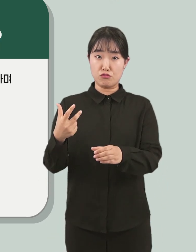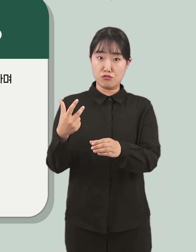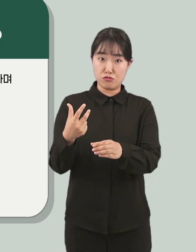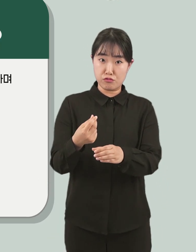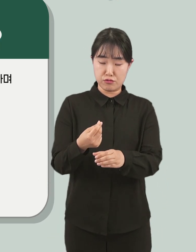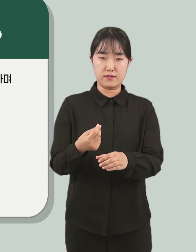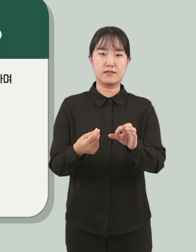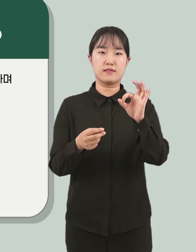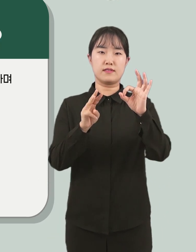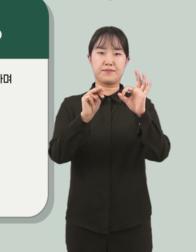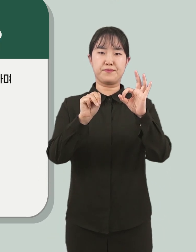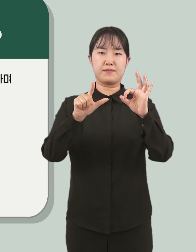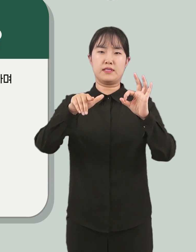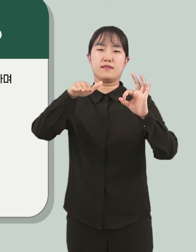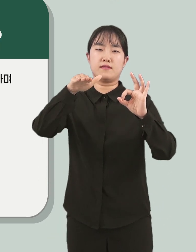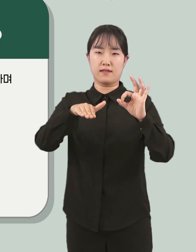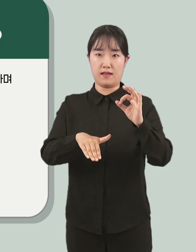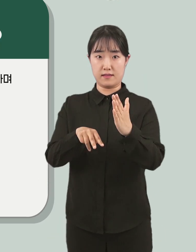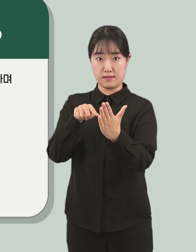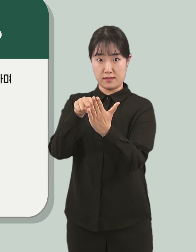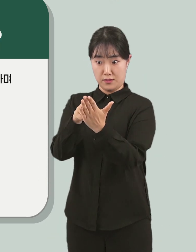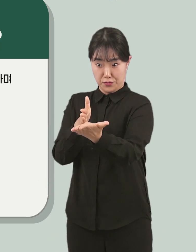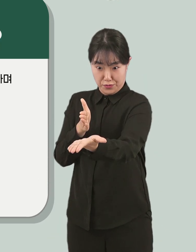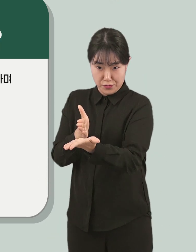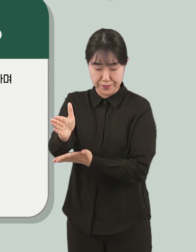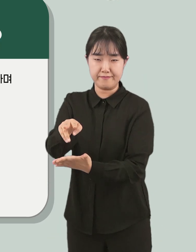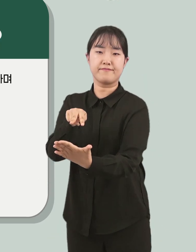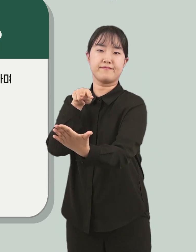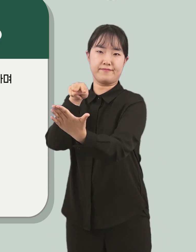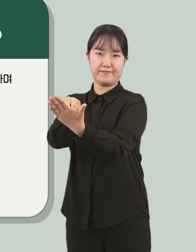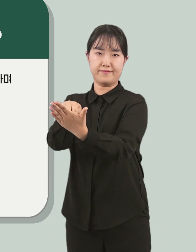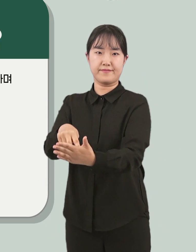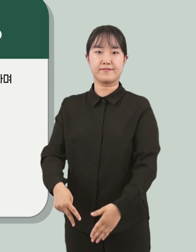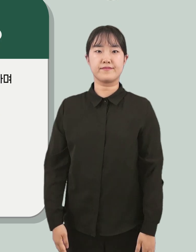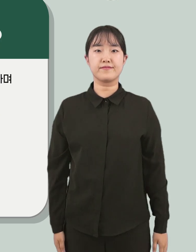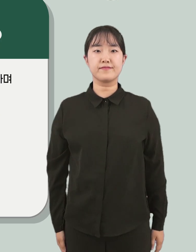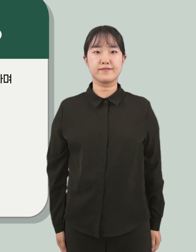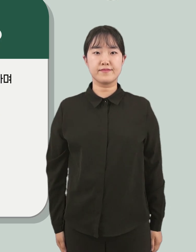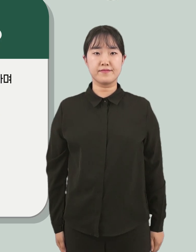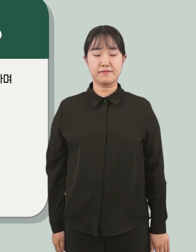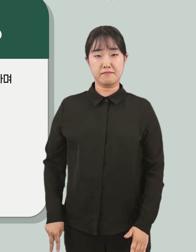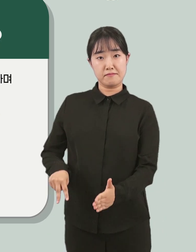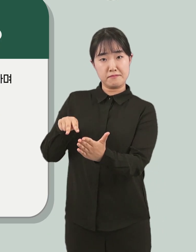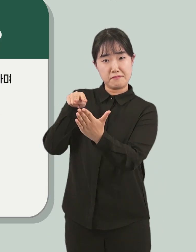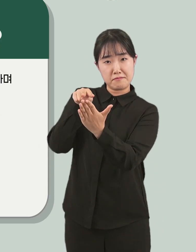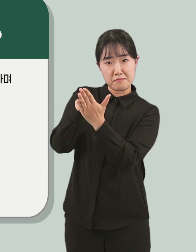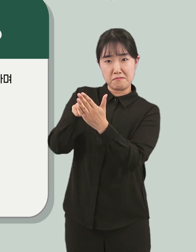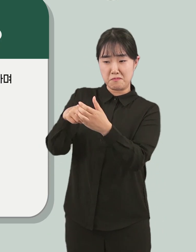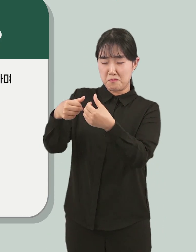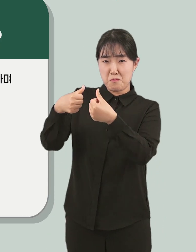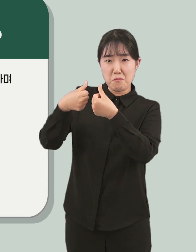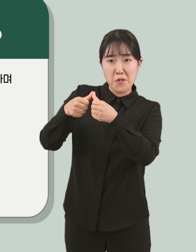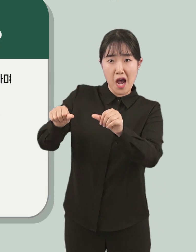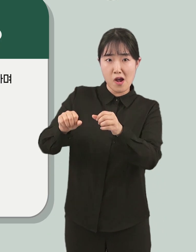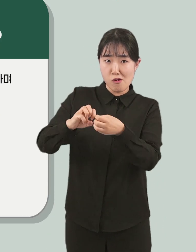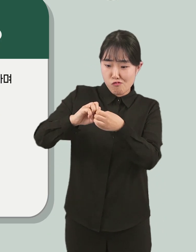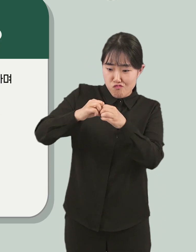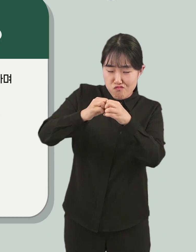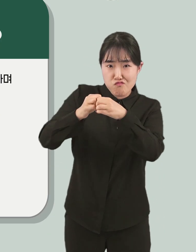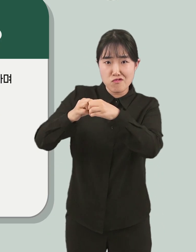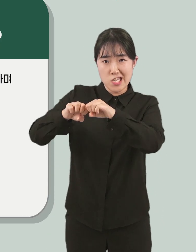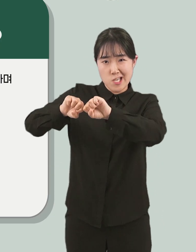약물은 10ml 이상 넣지 않고 승인된 AC 어댑터만 사용하며 전원 플러그는 확실히 꽂습니다.